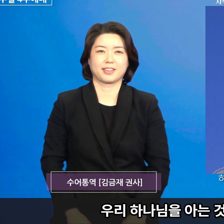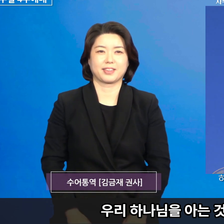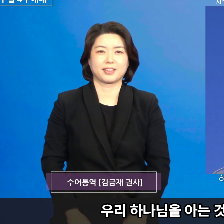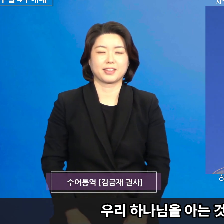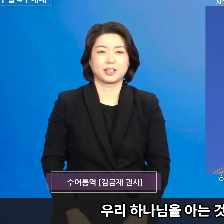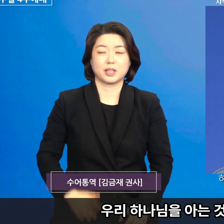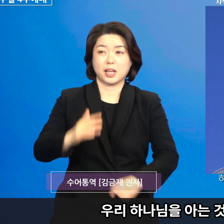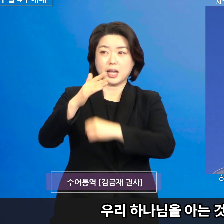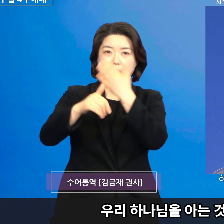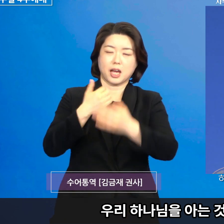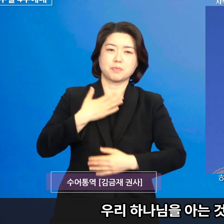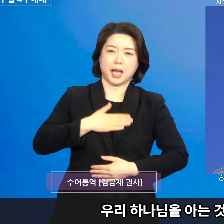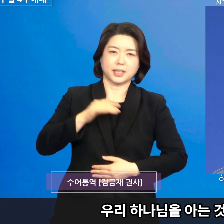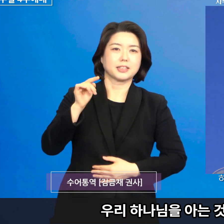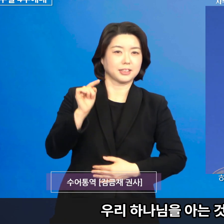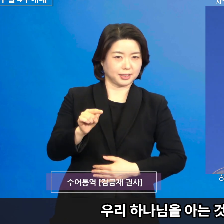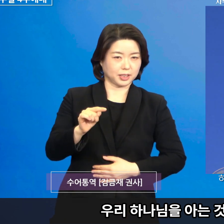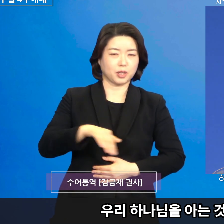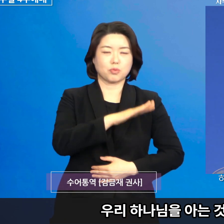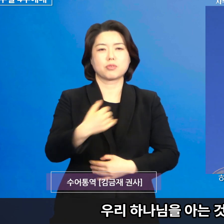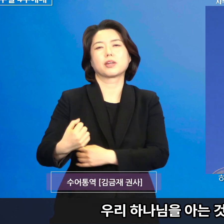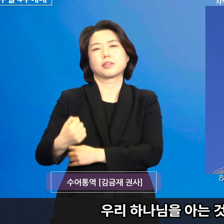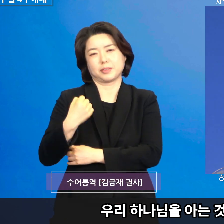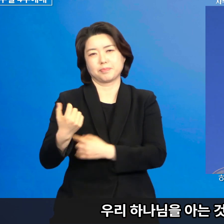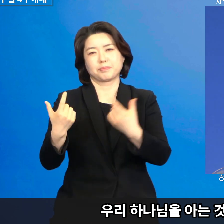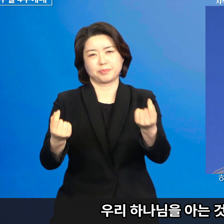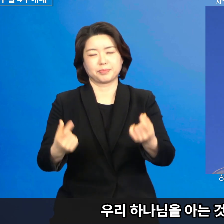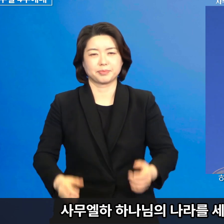네, 우리 하나님을 아는 것이 우리의 힘입니다.